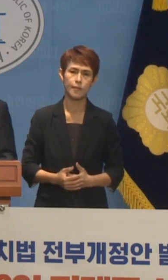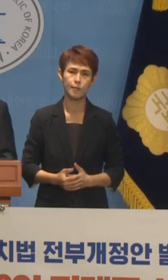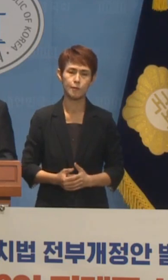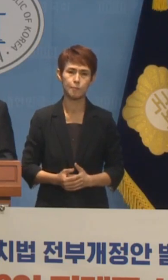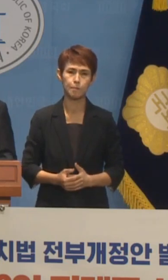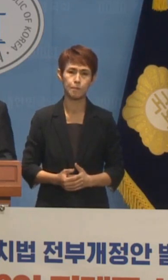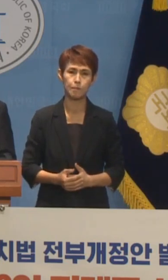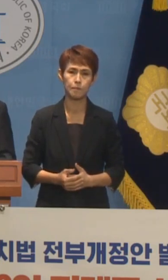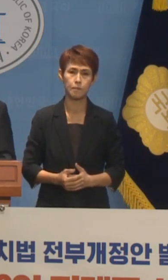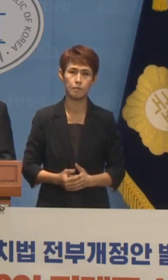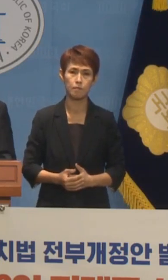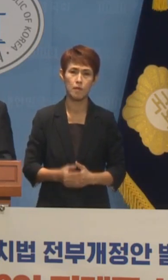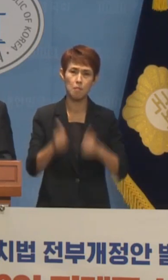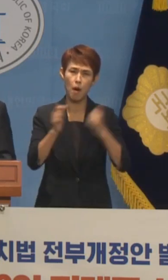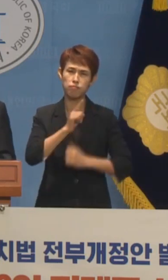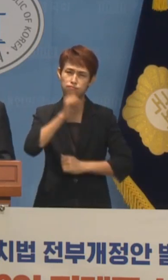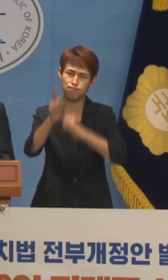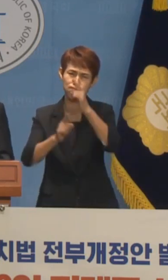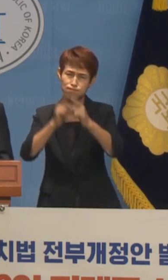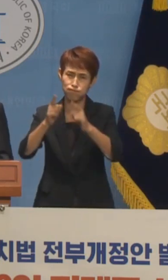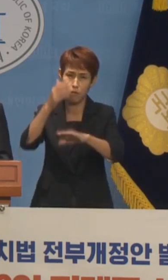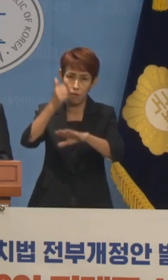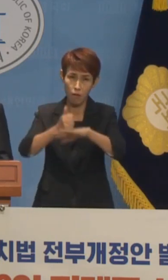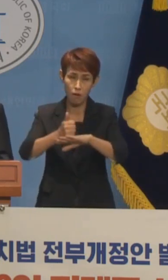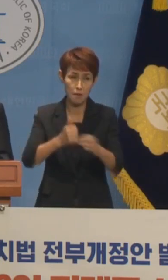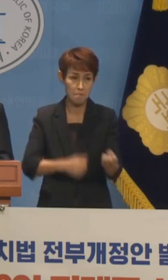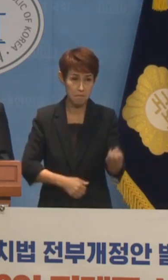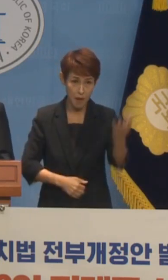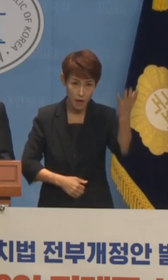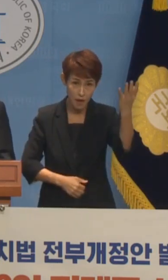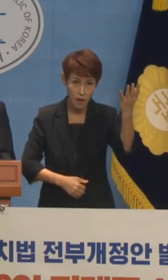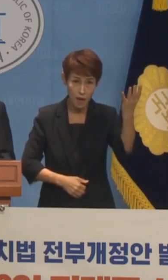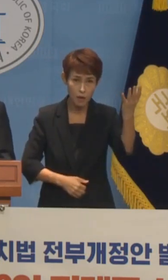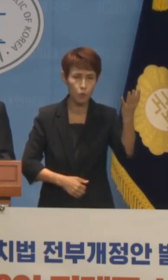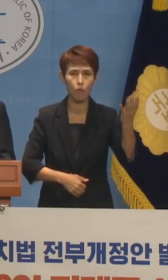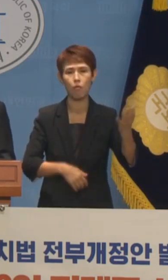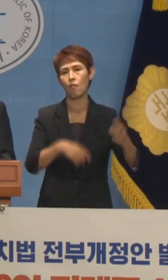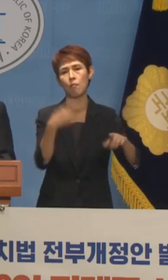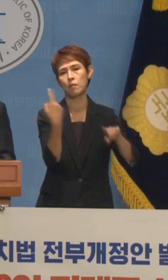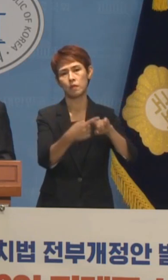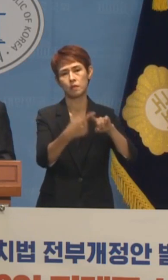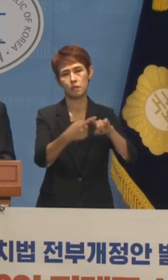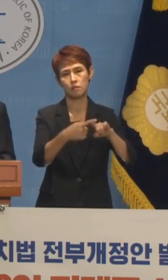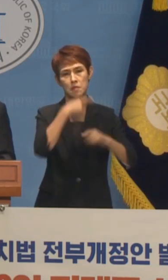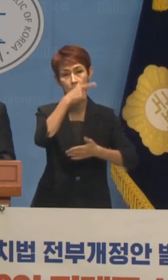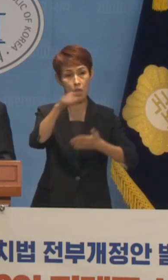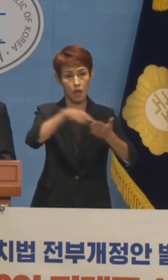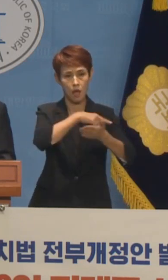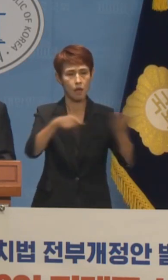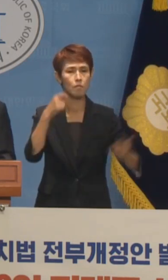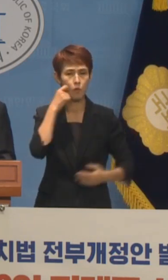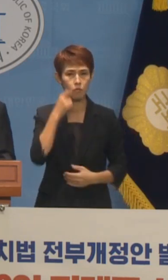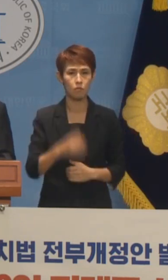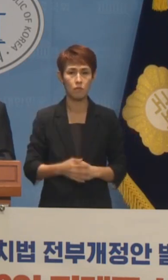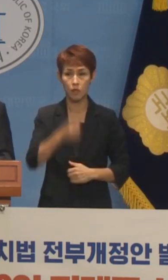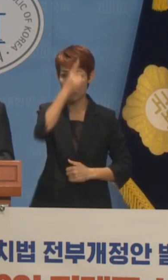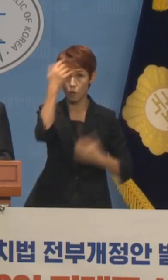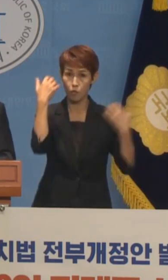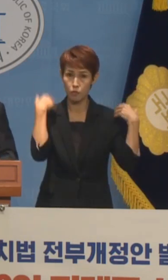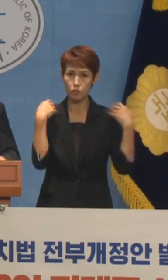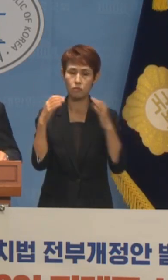지난한 소송을 거쳐 승소해도 마찬가지입니다 정부는 정부대로 정책금융을 비롯해